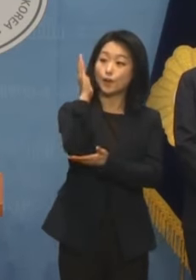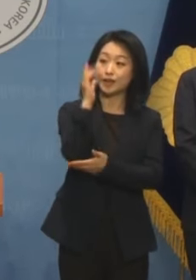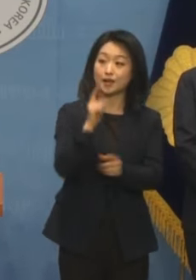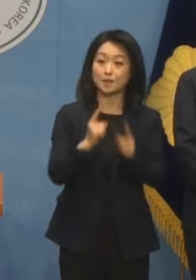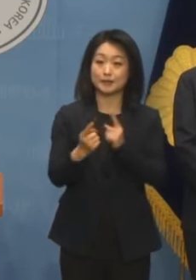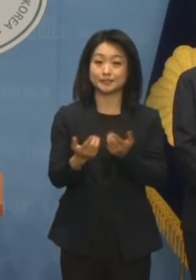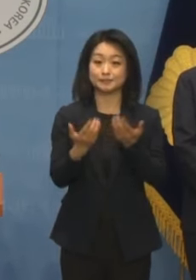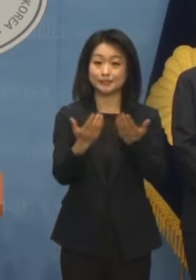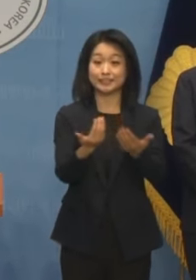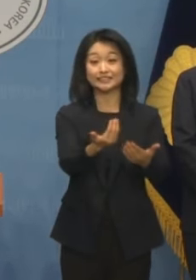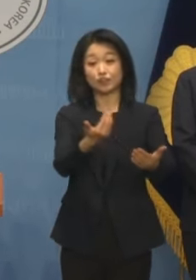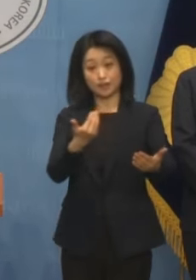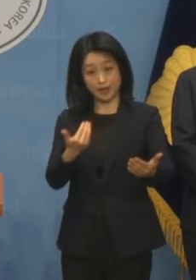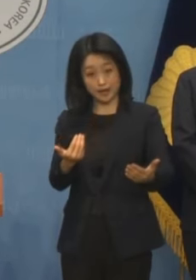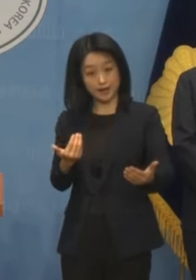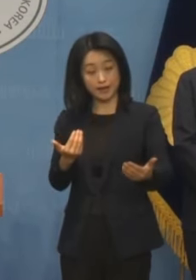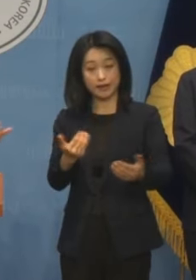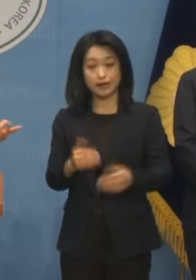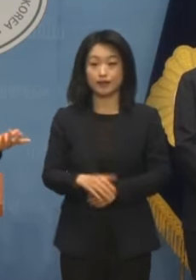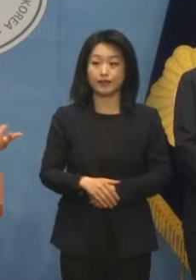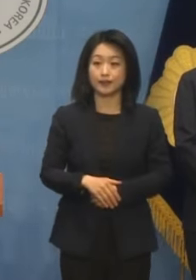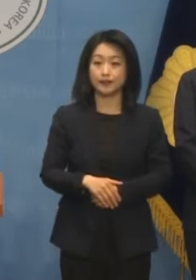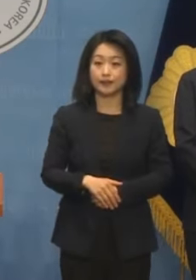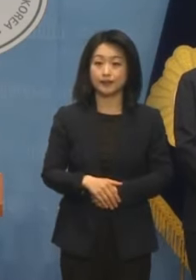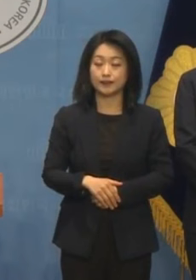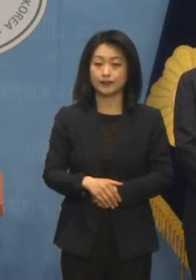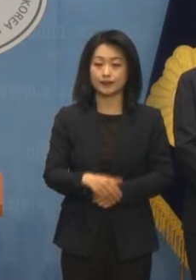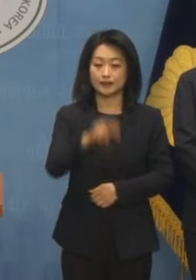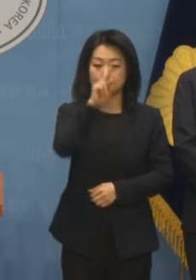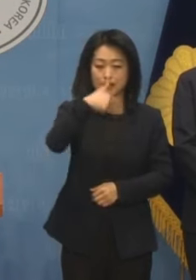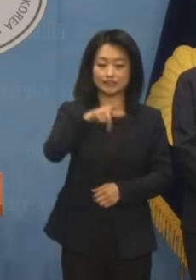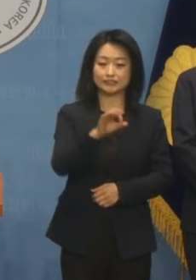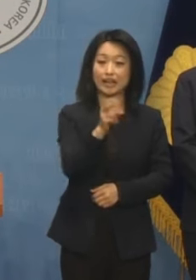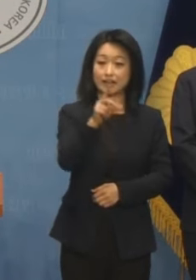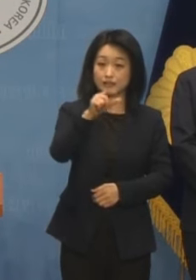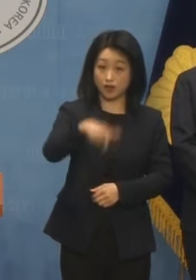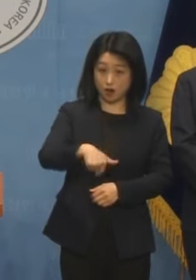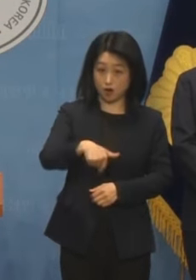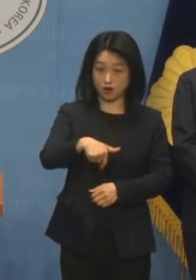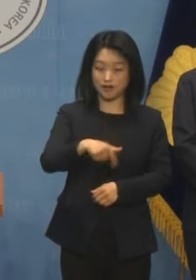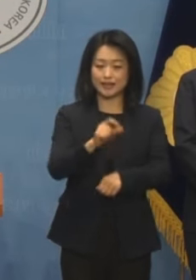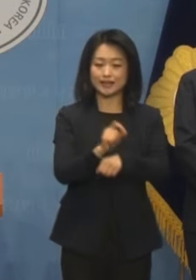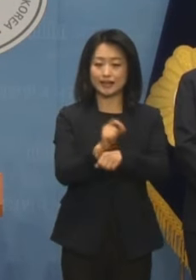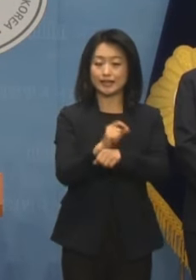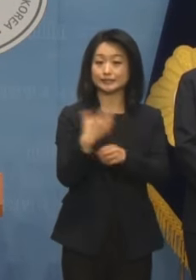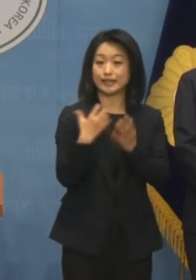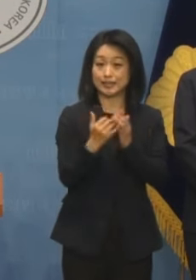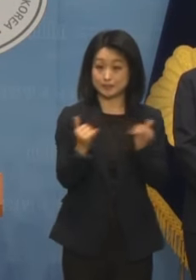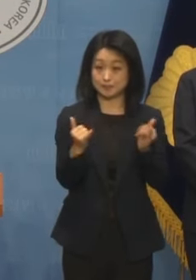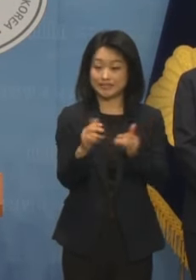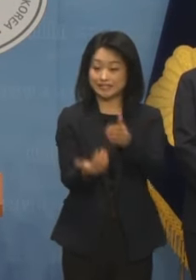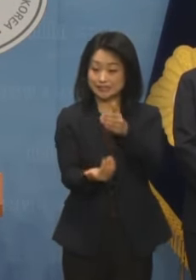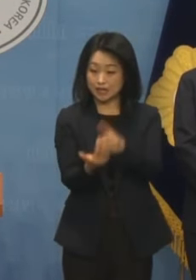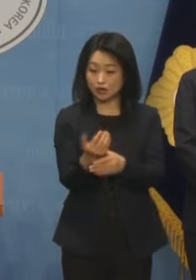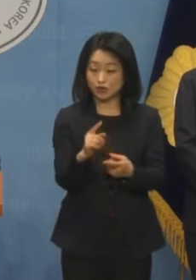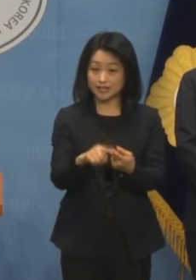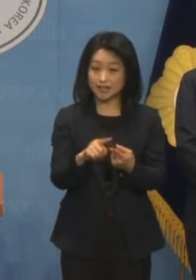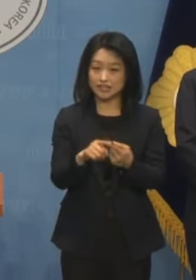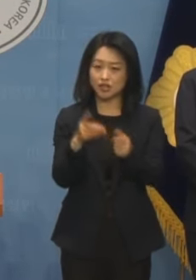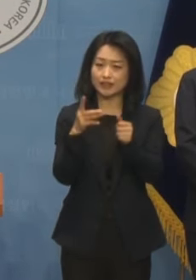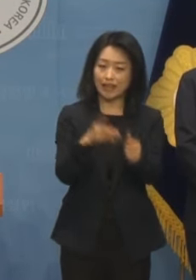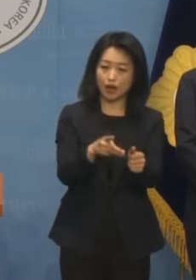기자회견문을 읽기 전에 우리 박상혁 간사님께서 이 사건에 대해서 정부가 아직